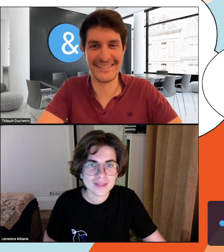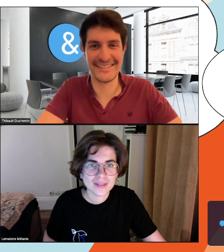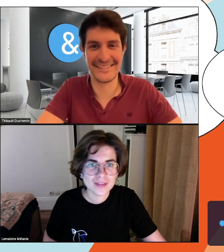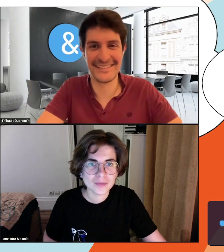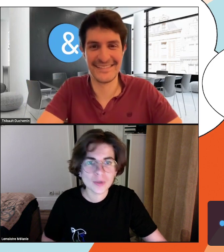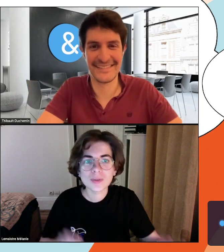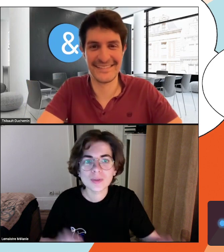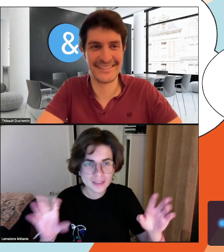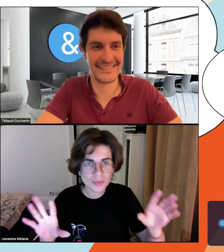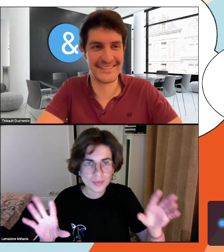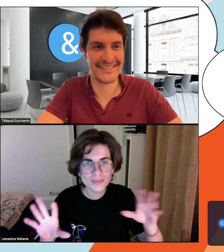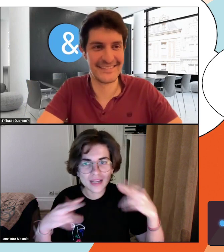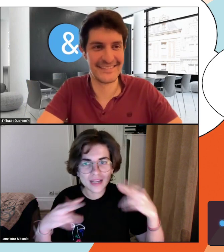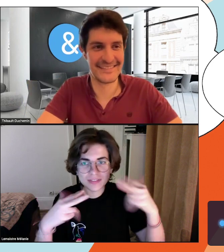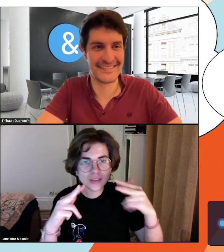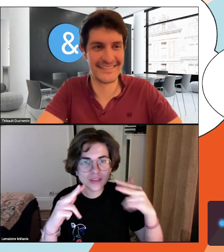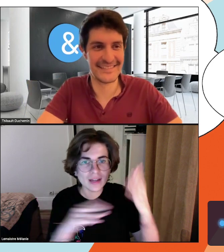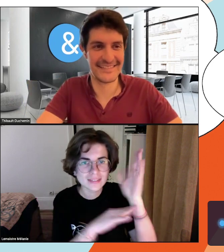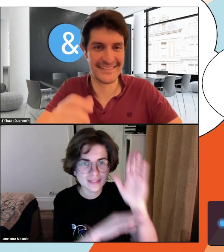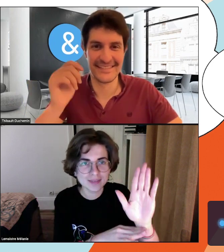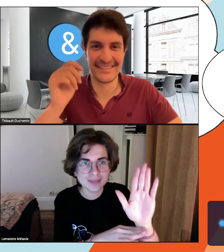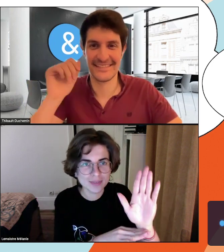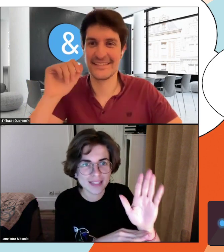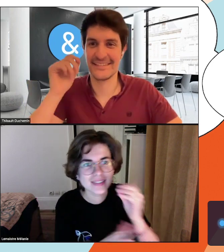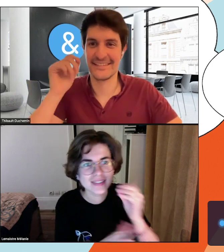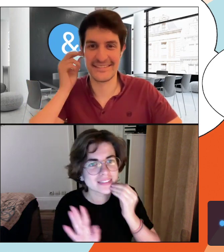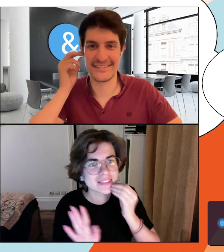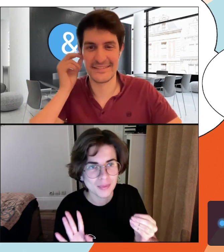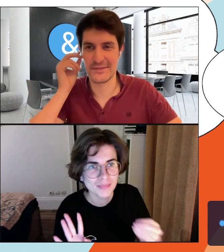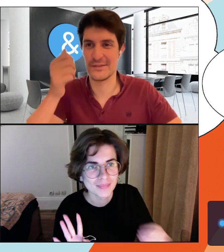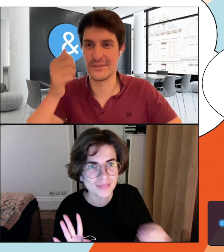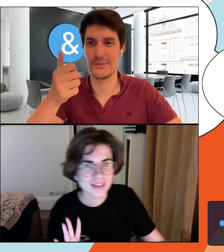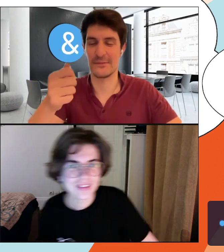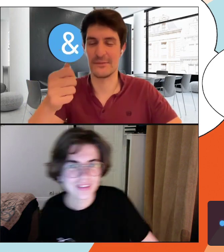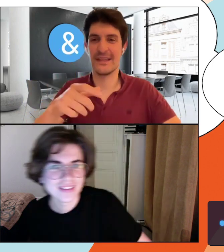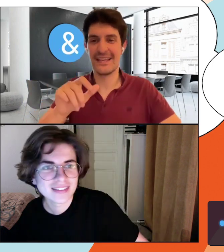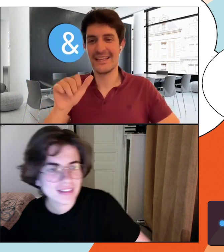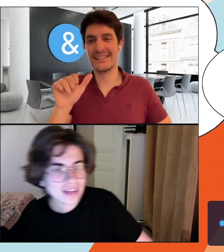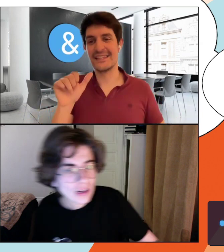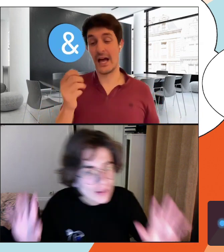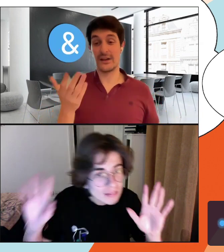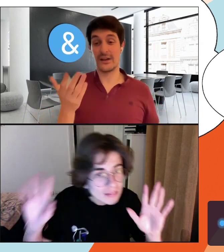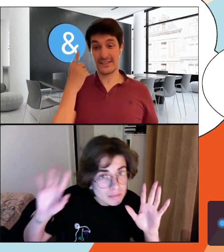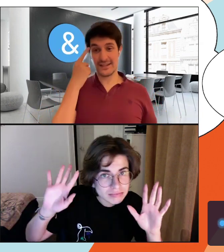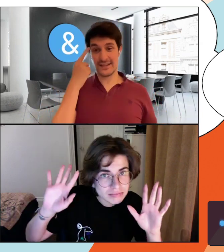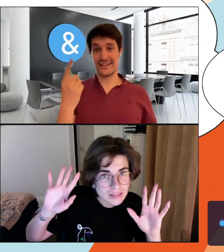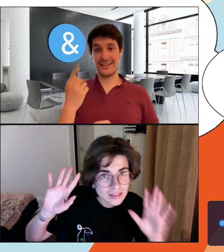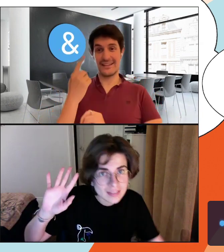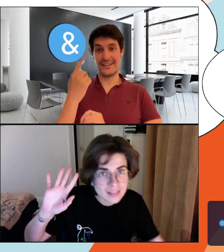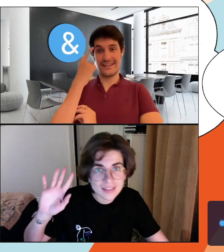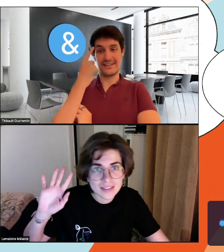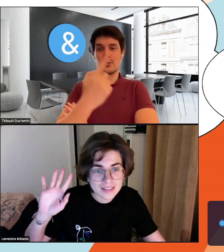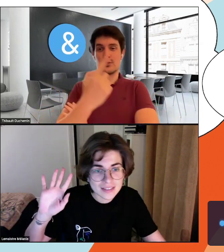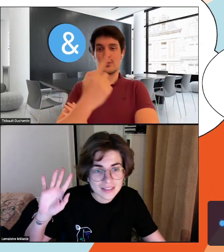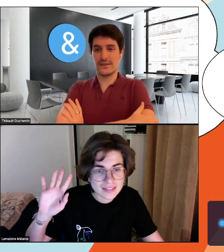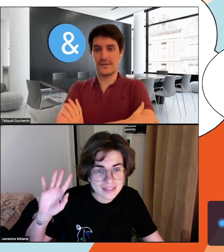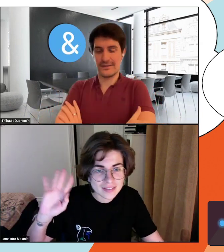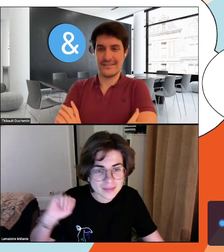Ouais, t'es bon. La vidéo, elle a été montrée, c'est bon. Super. Alors, Alors, qu'est-ce que tu en